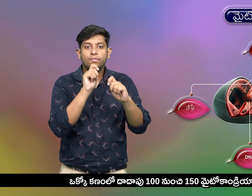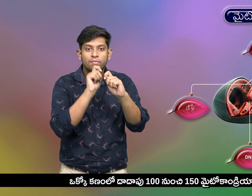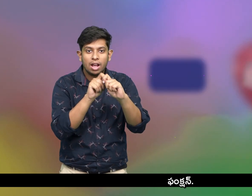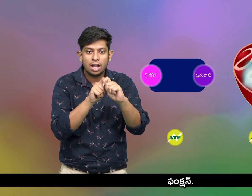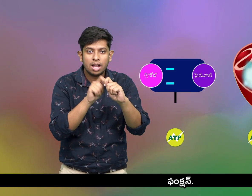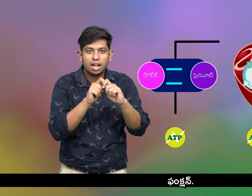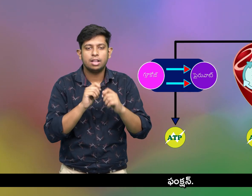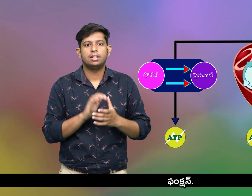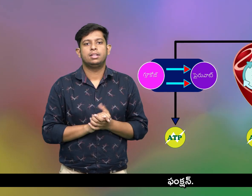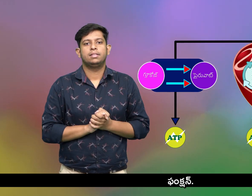ఫంక్షన్: